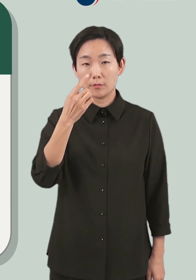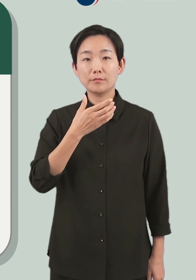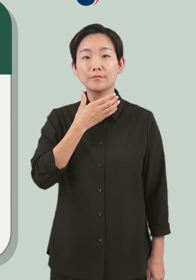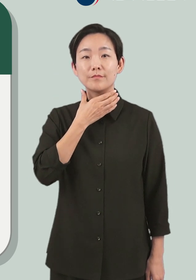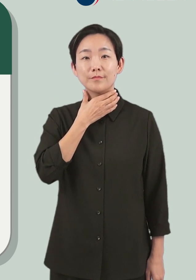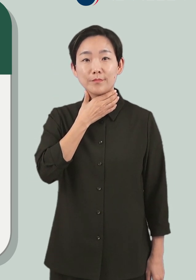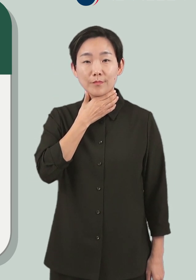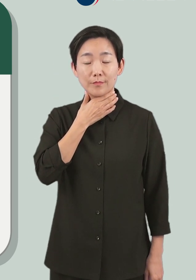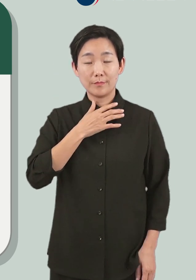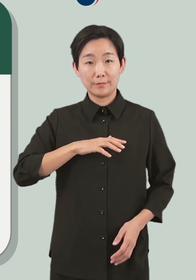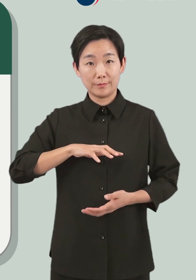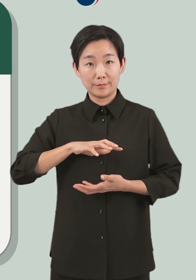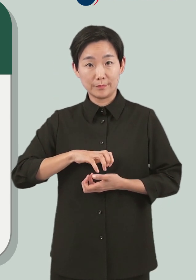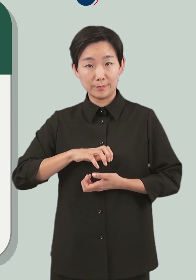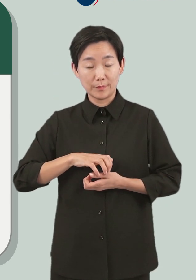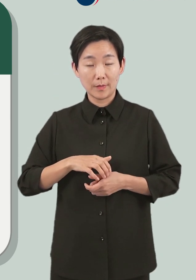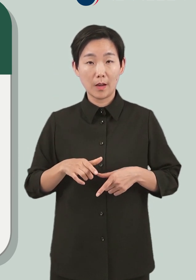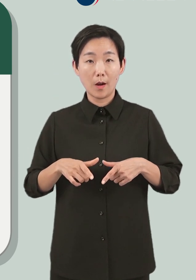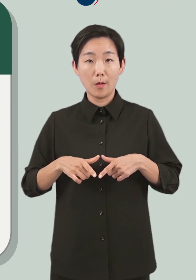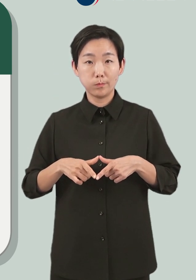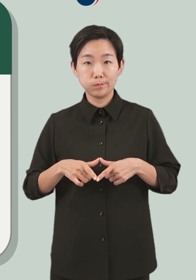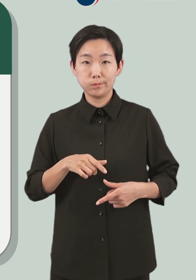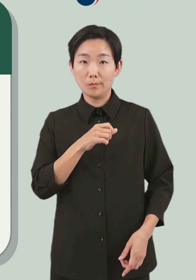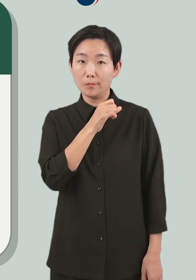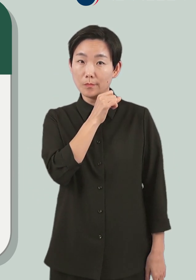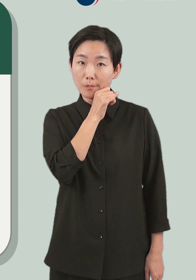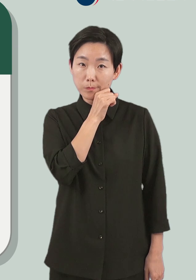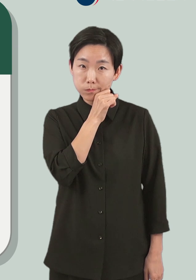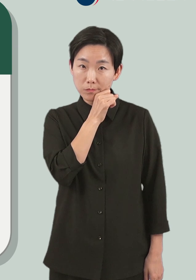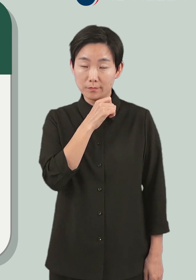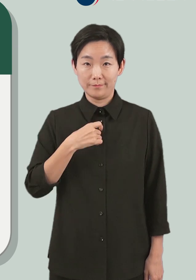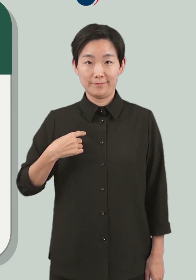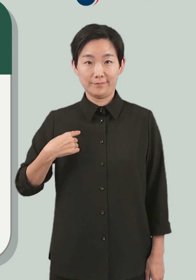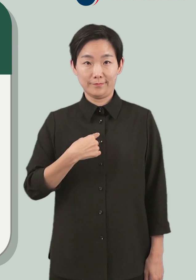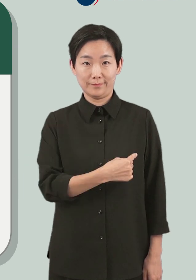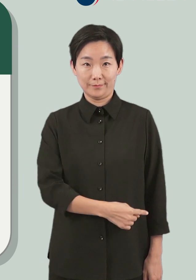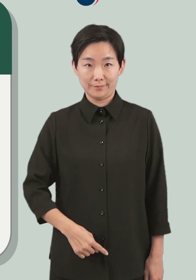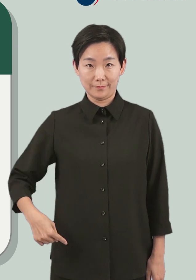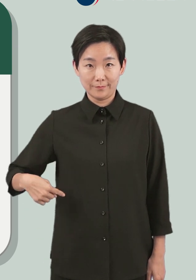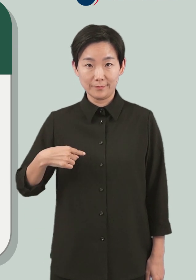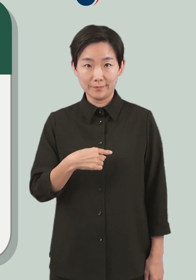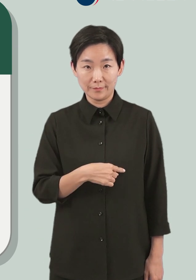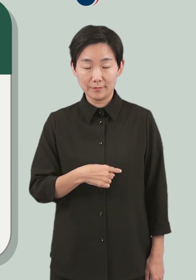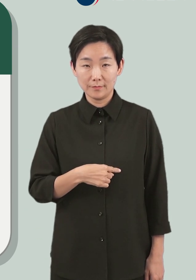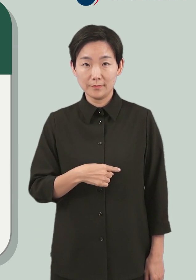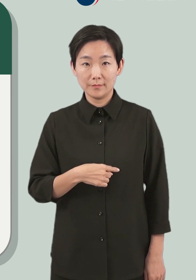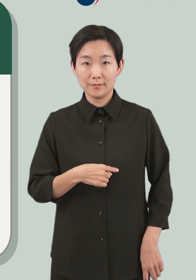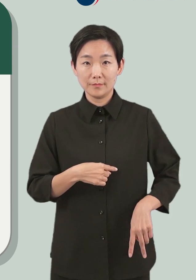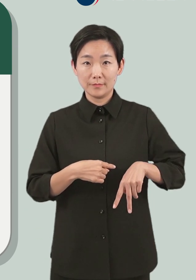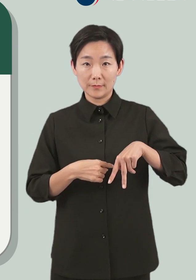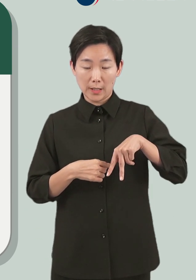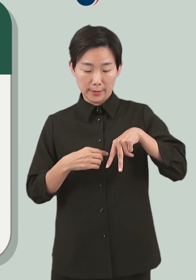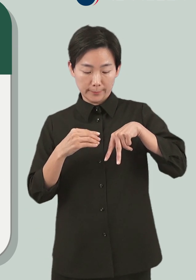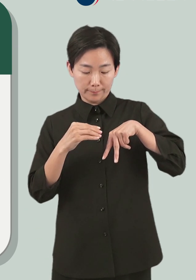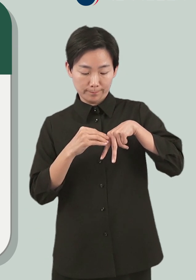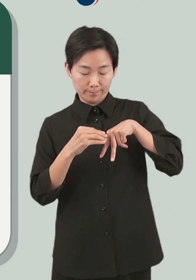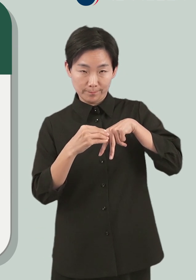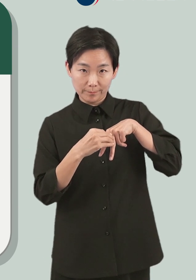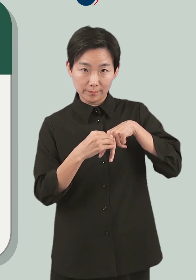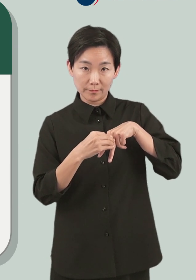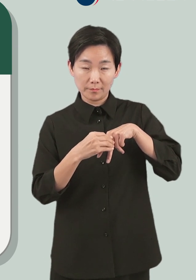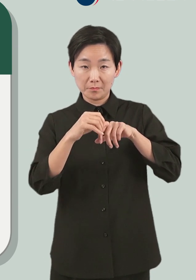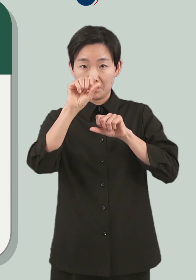얼굴 부위, 목 주변, 심장 또는 생식기 근처, 흉부 양쪽 또는 가슴